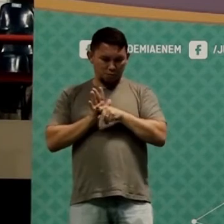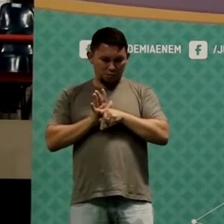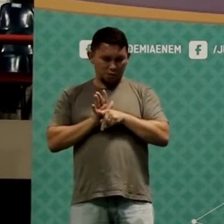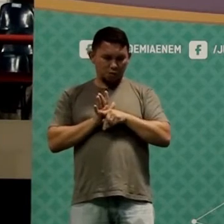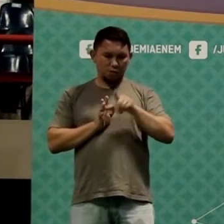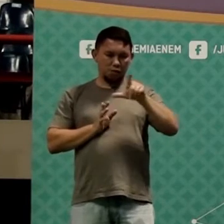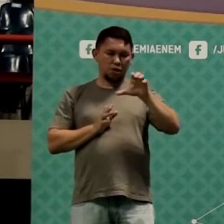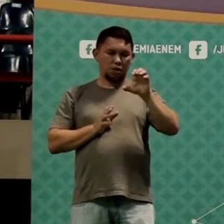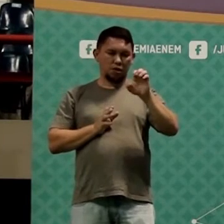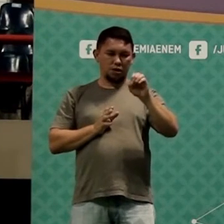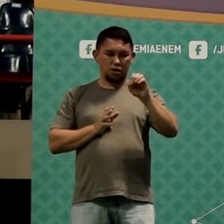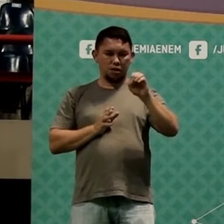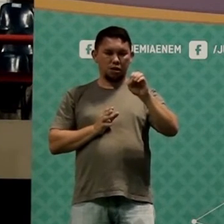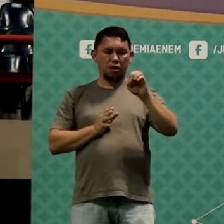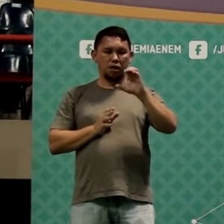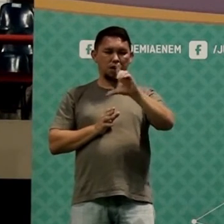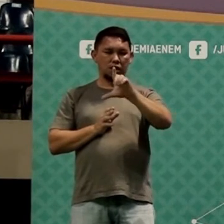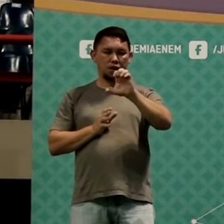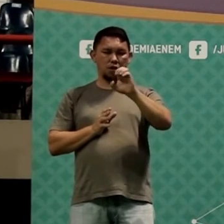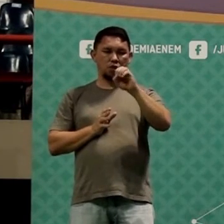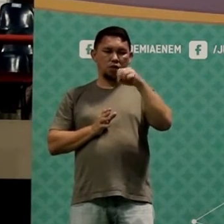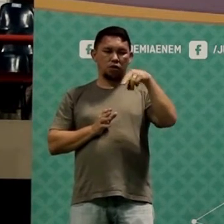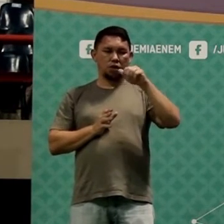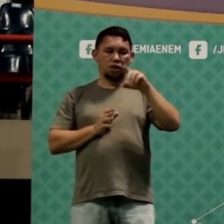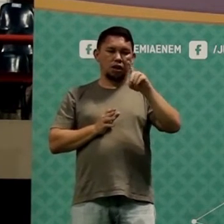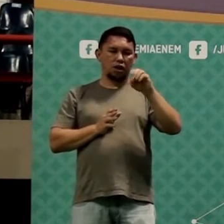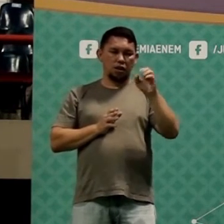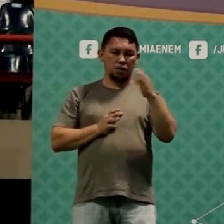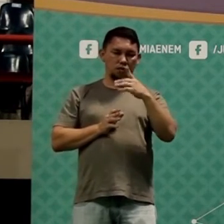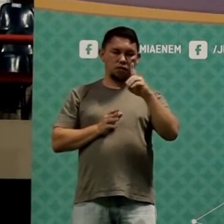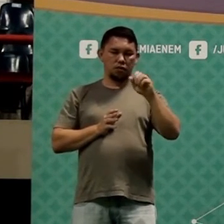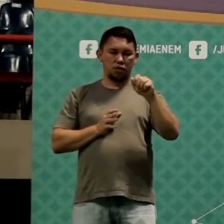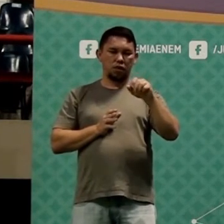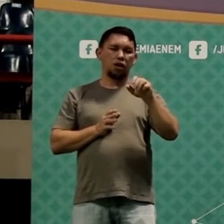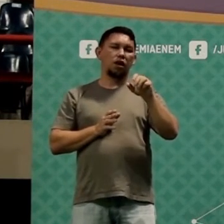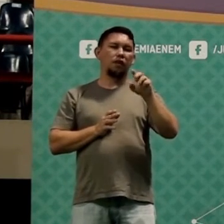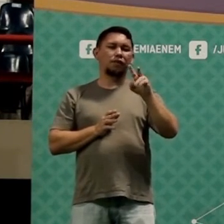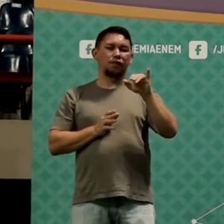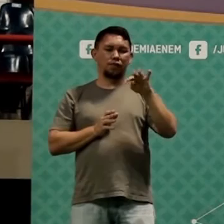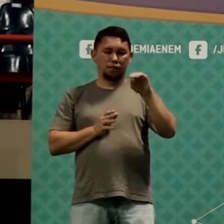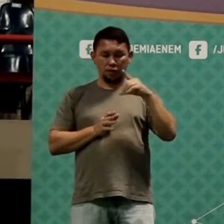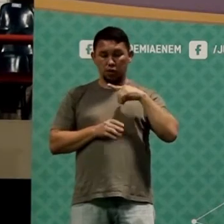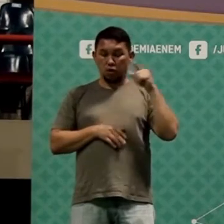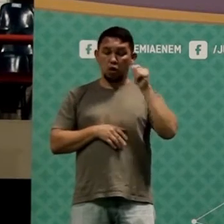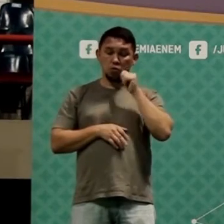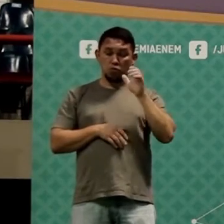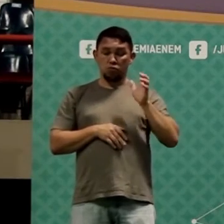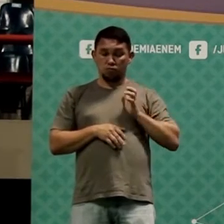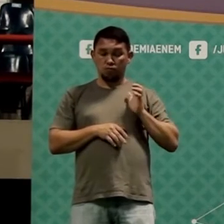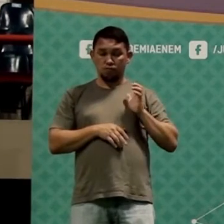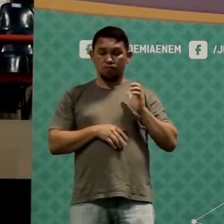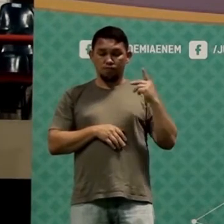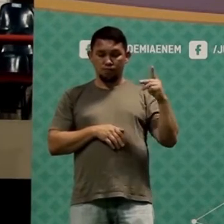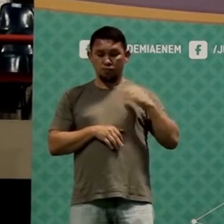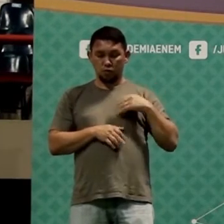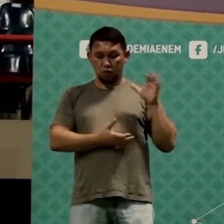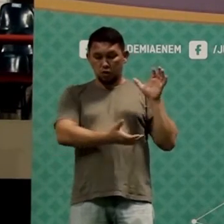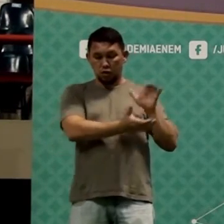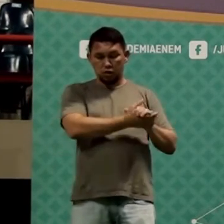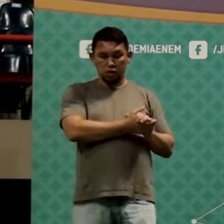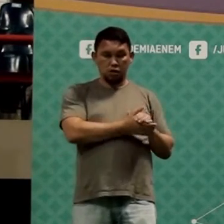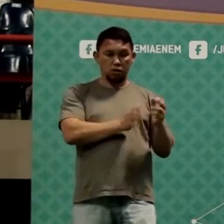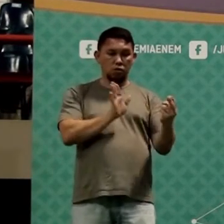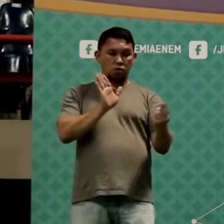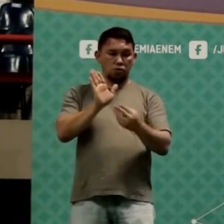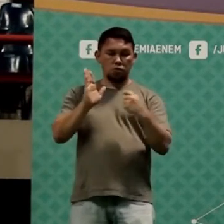tá? Hoje a gente sabe quem é Mona Lisa. Era uma nobre, tá certo? Casada, Gioconda. O problema é, por que ele não botou o